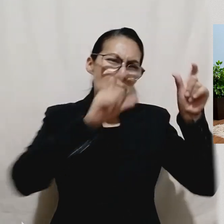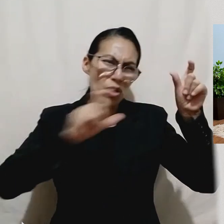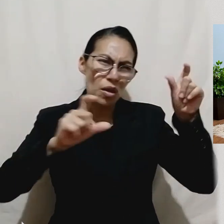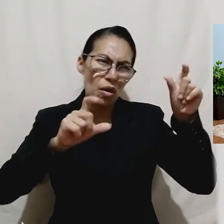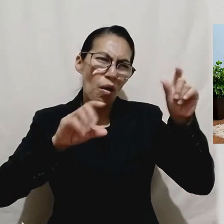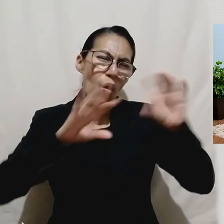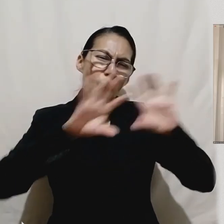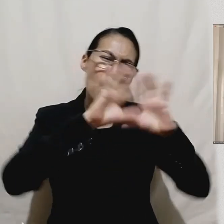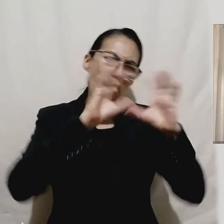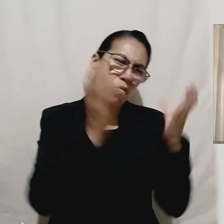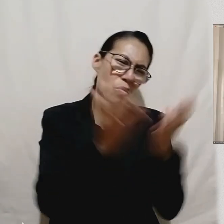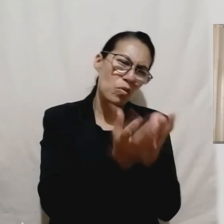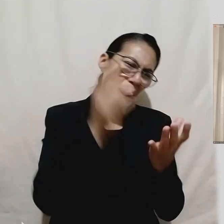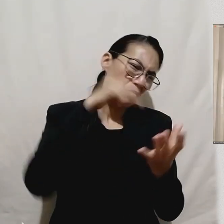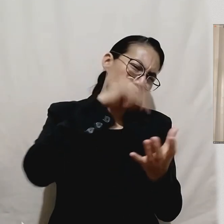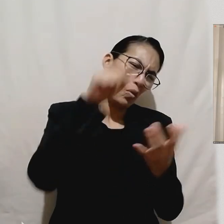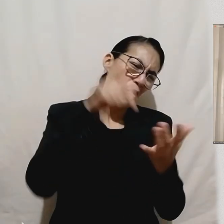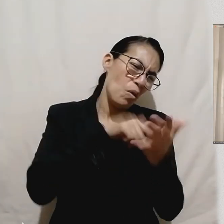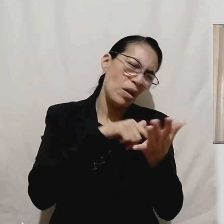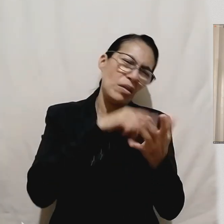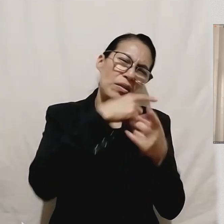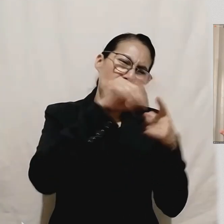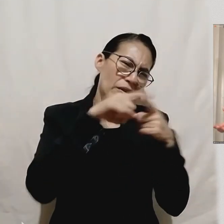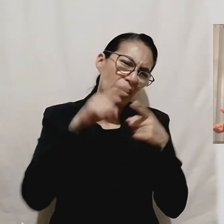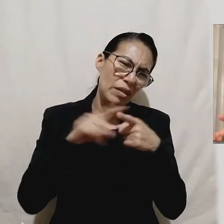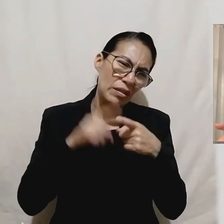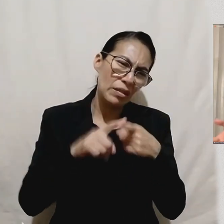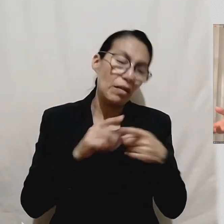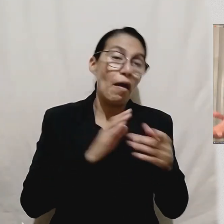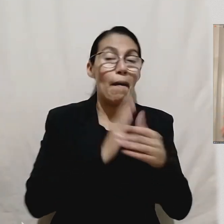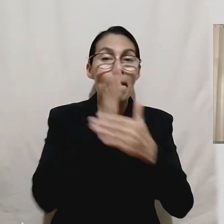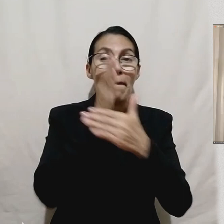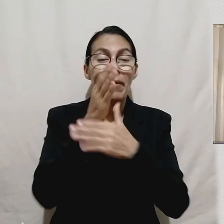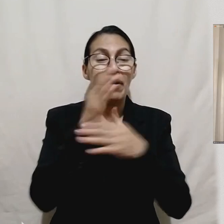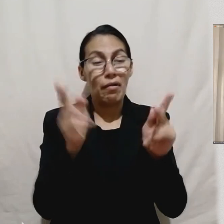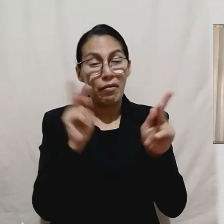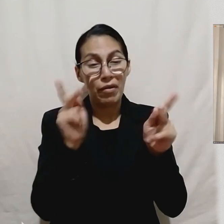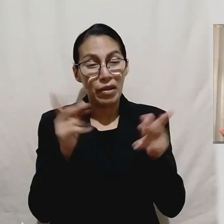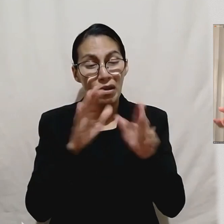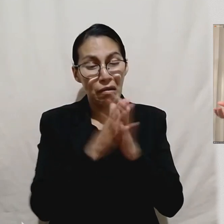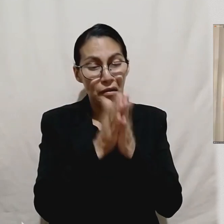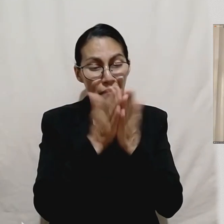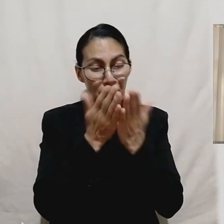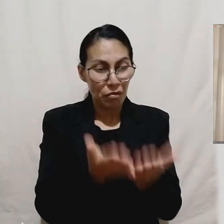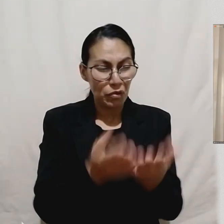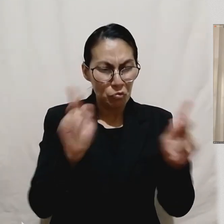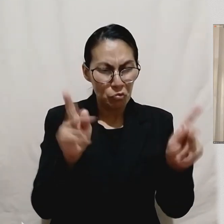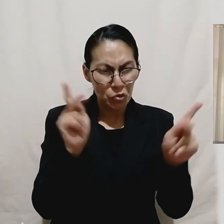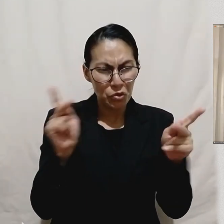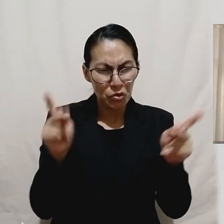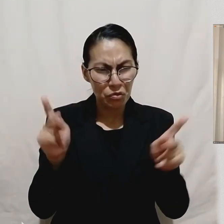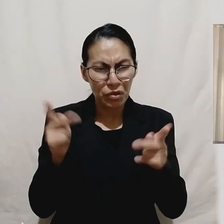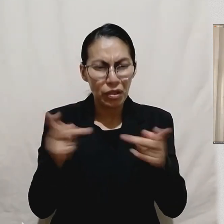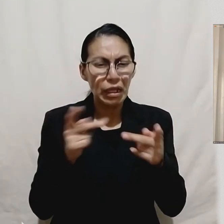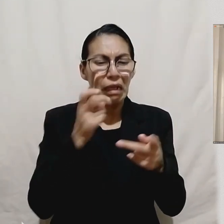el extranjero a compartir el evangelio y al mismo tiempo con la venta de sus libros pues